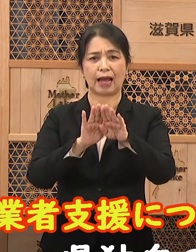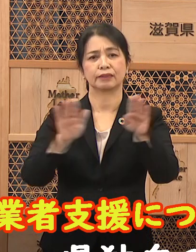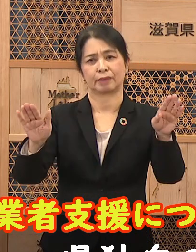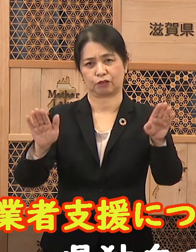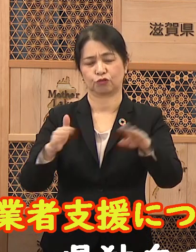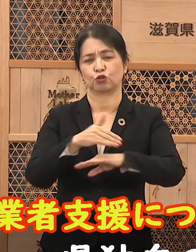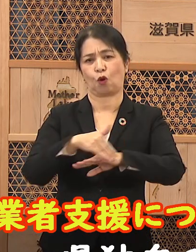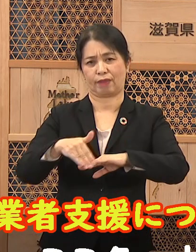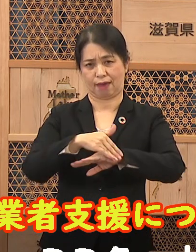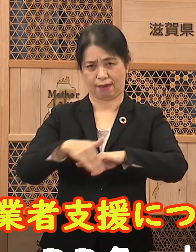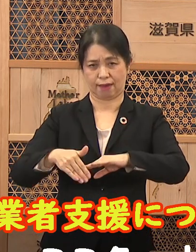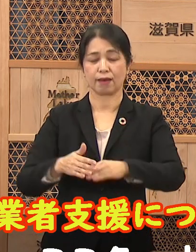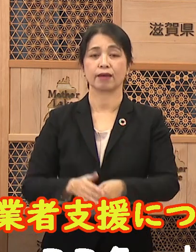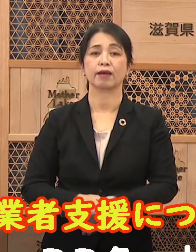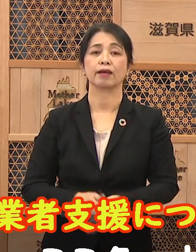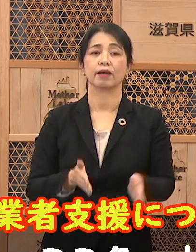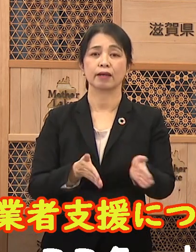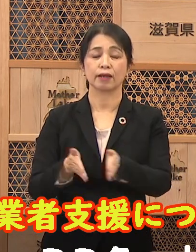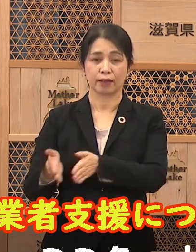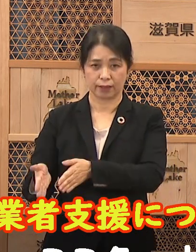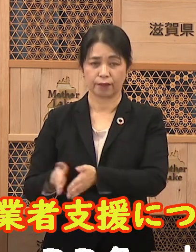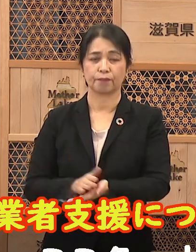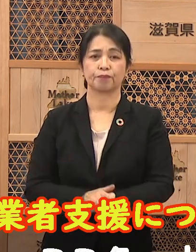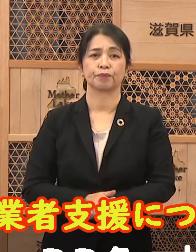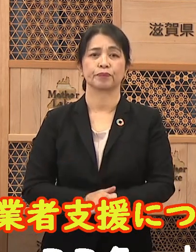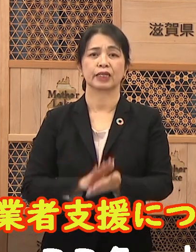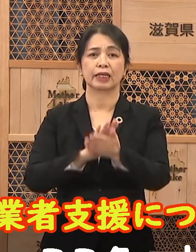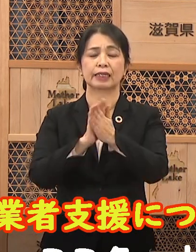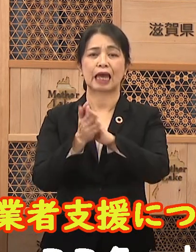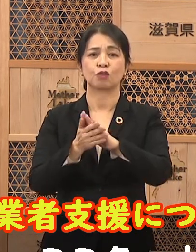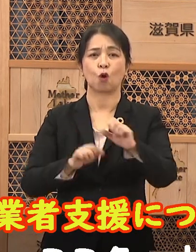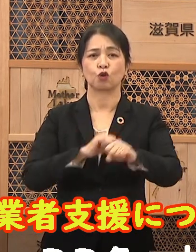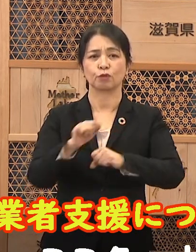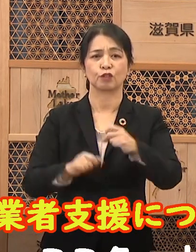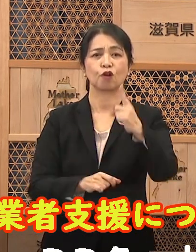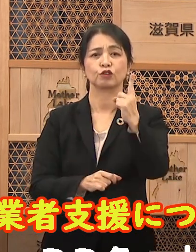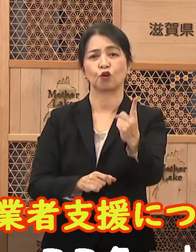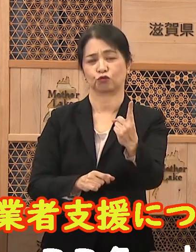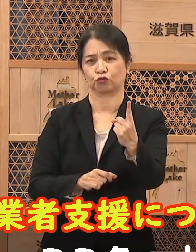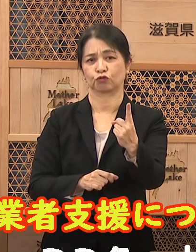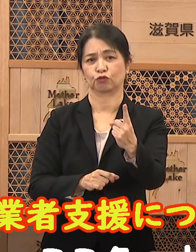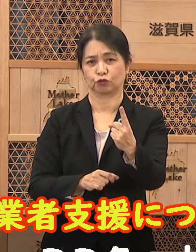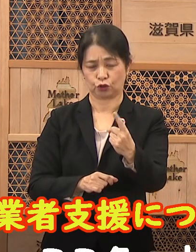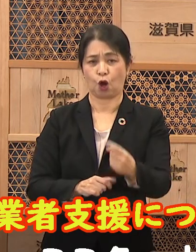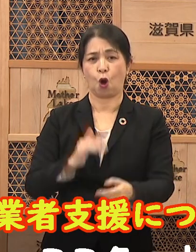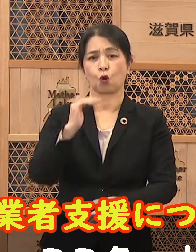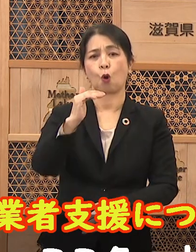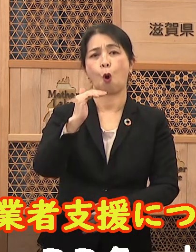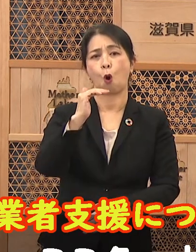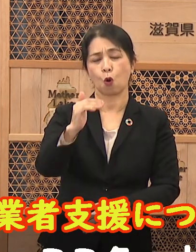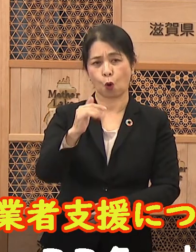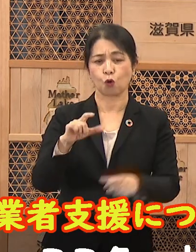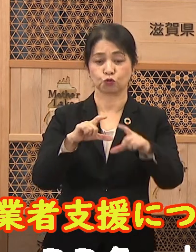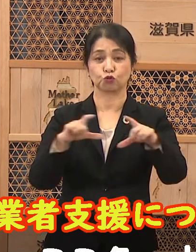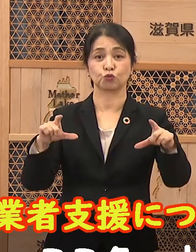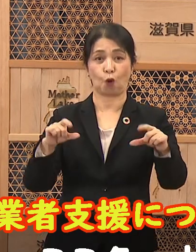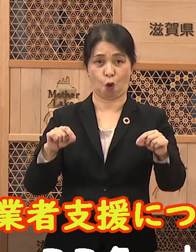ございます。また、県の取り組みの一つとであります、ココクーポンにつきまし